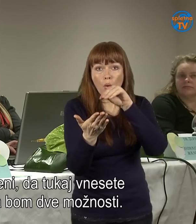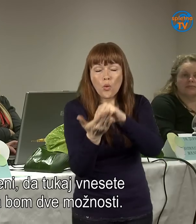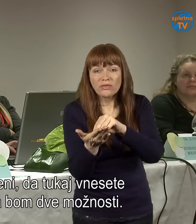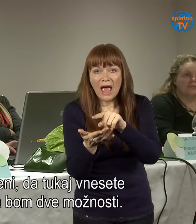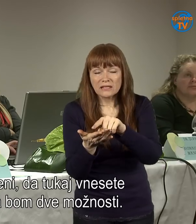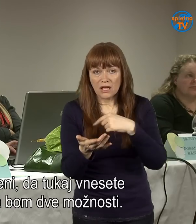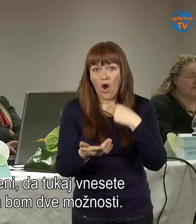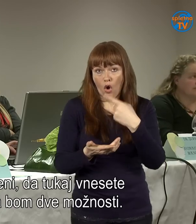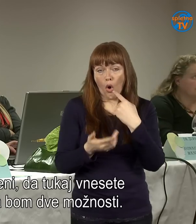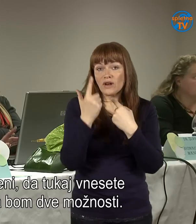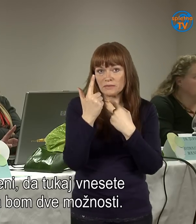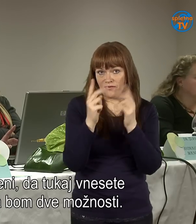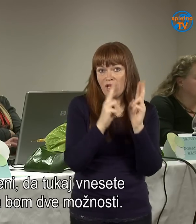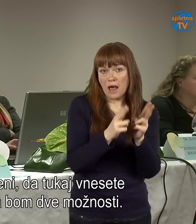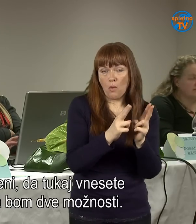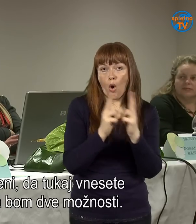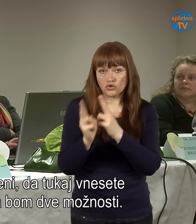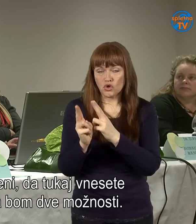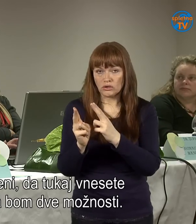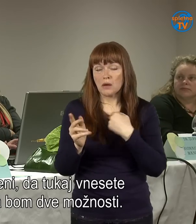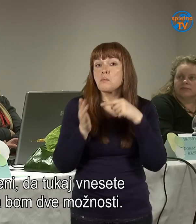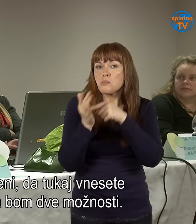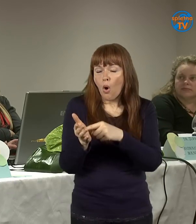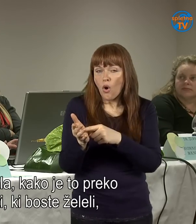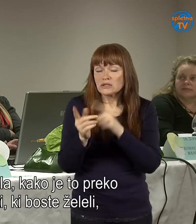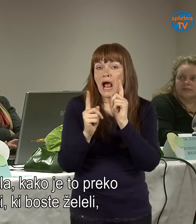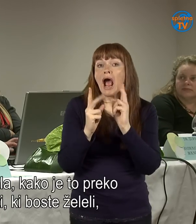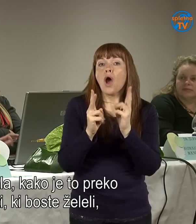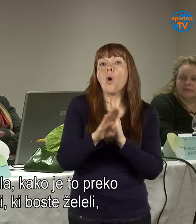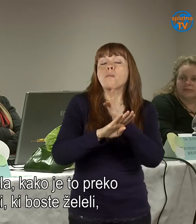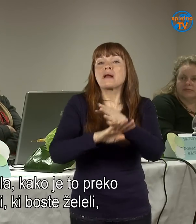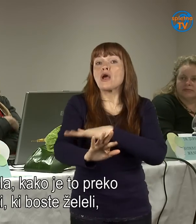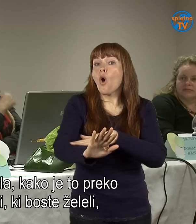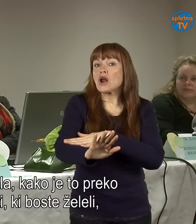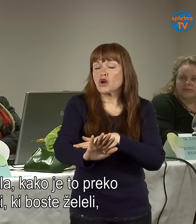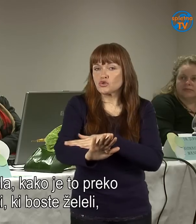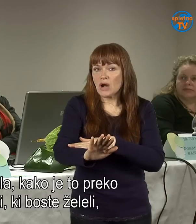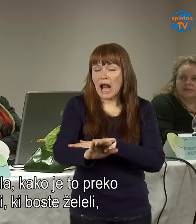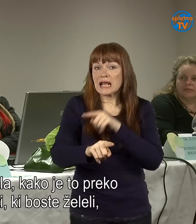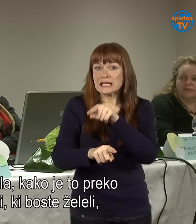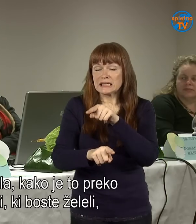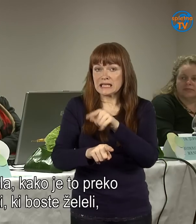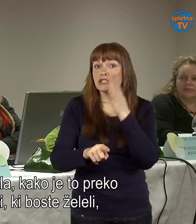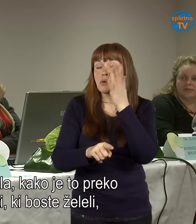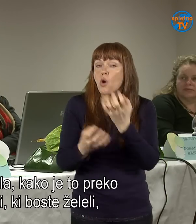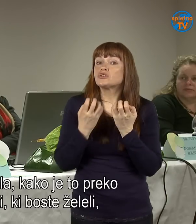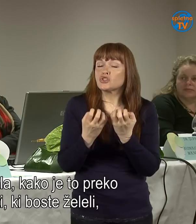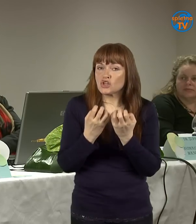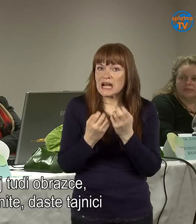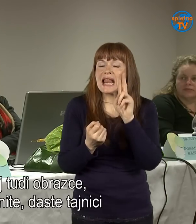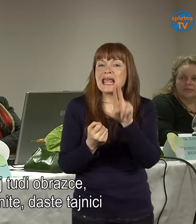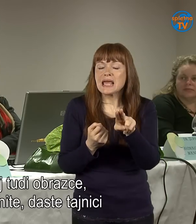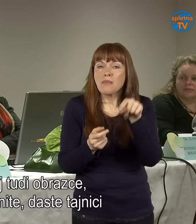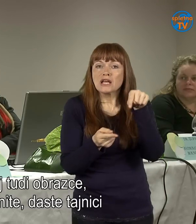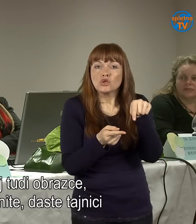unesete, govorim 2 možnosti, zdaj bom pokazala, kako je to preko računalnika. Tisti, ki boste pa želeli,